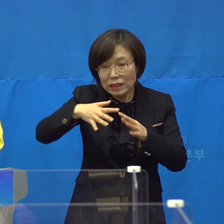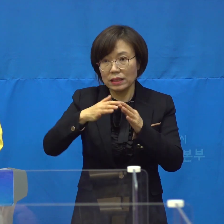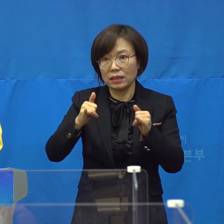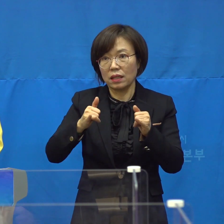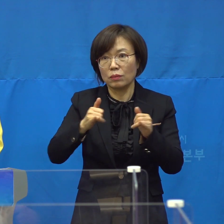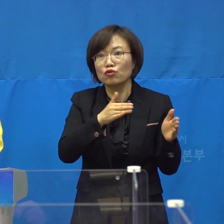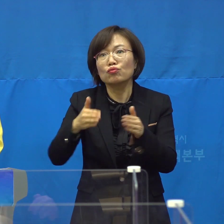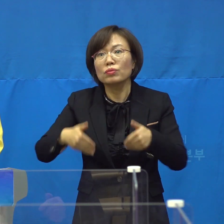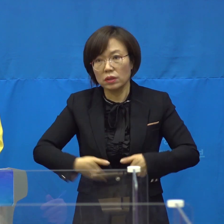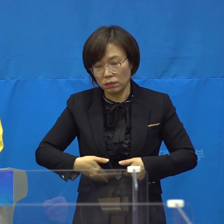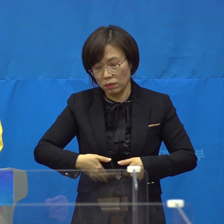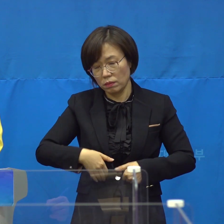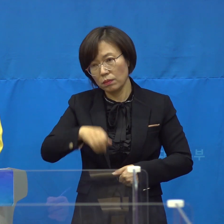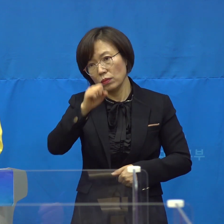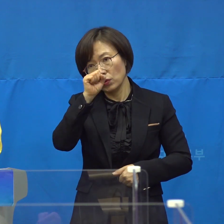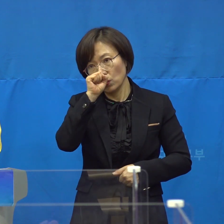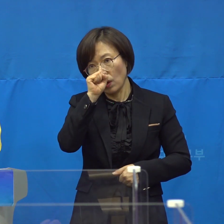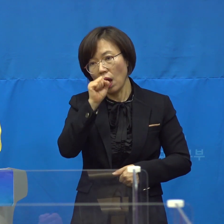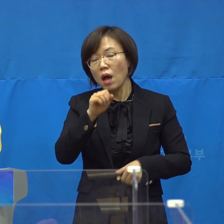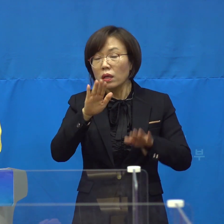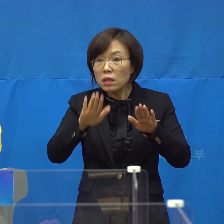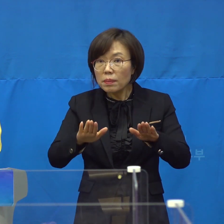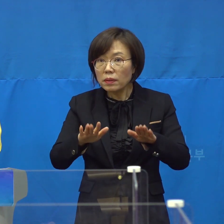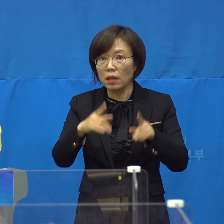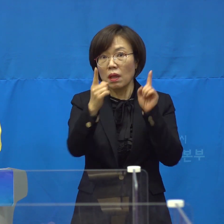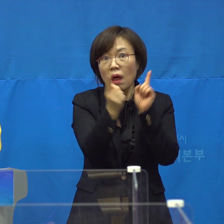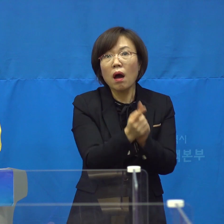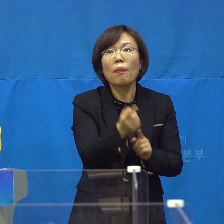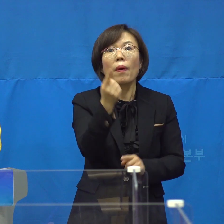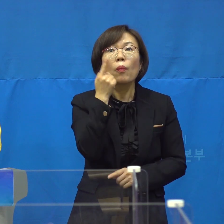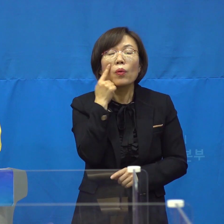돼 있었으면 참 좋았는데 이번에 당하고 보니까 이게